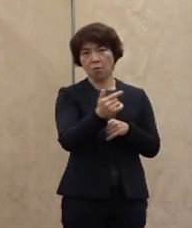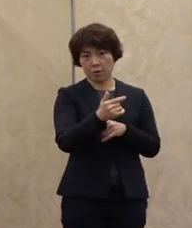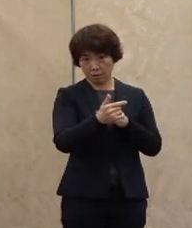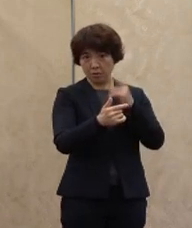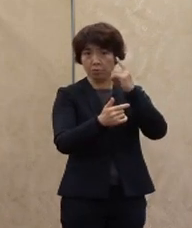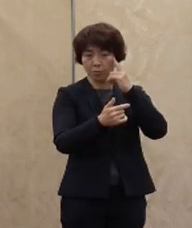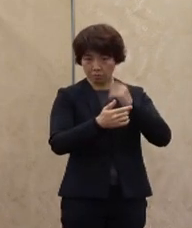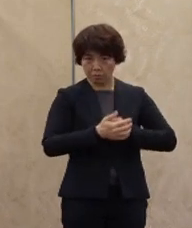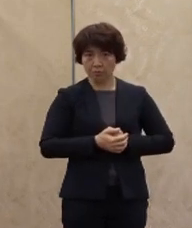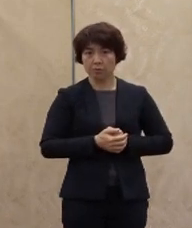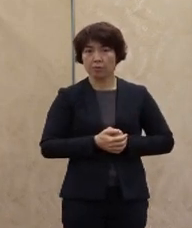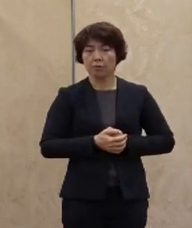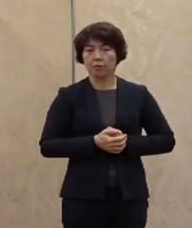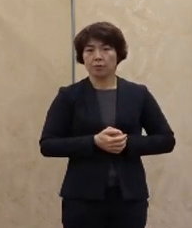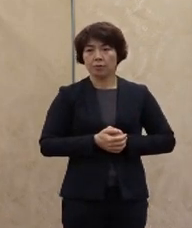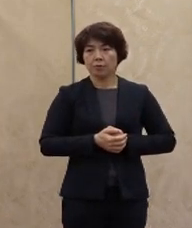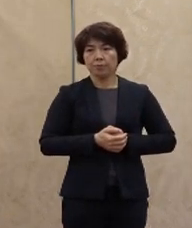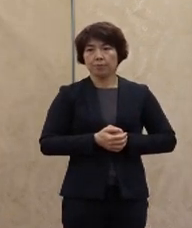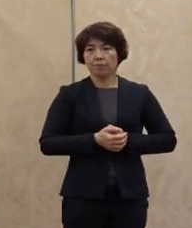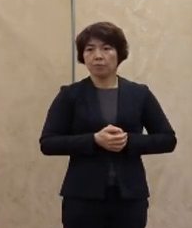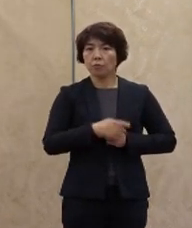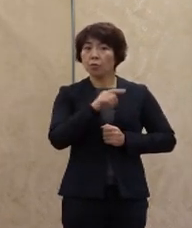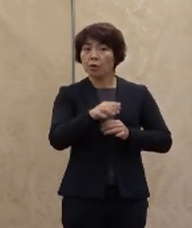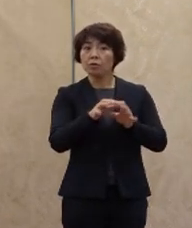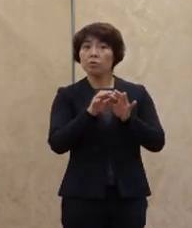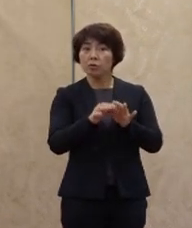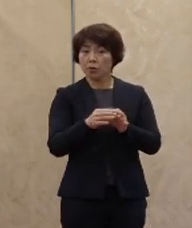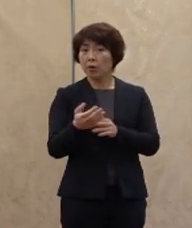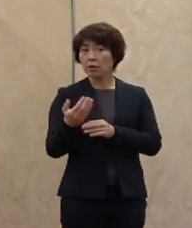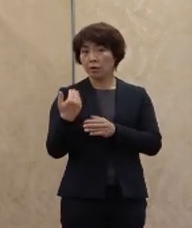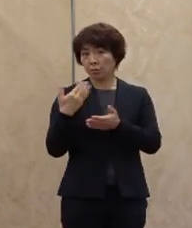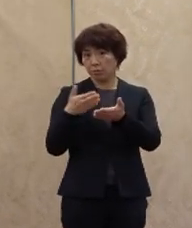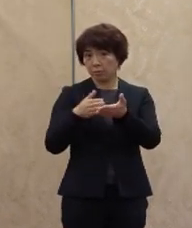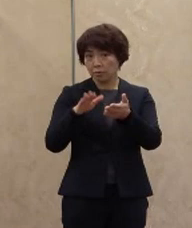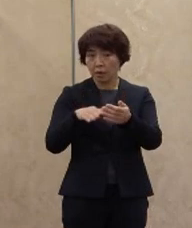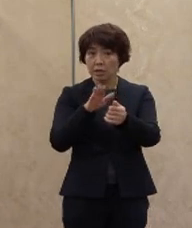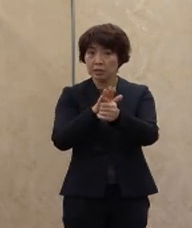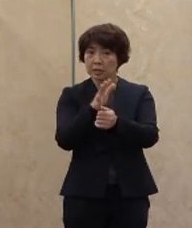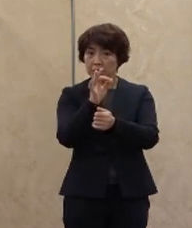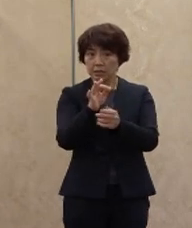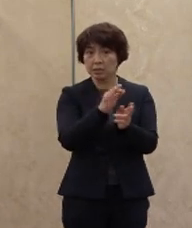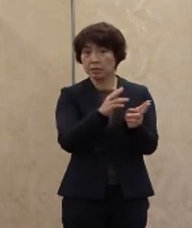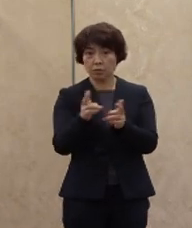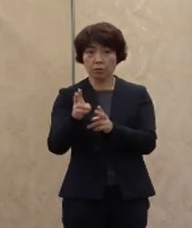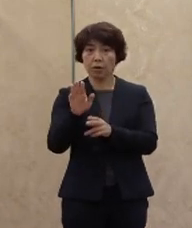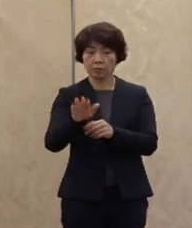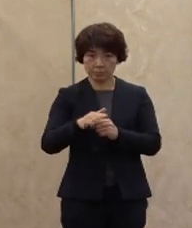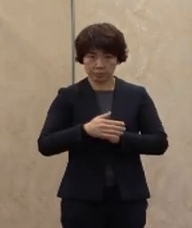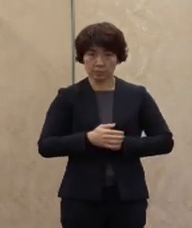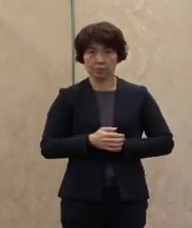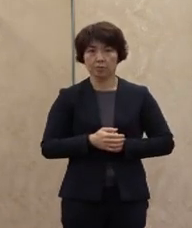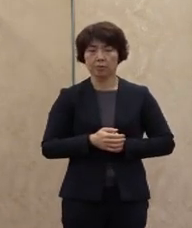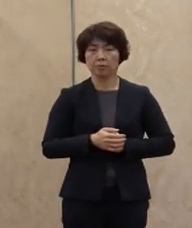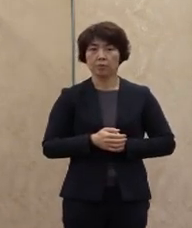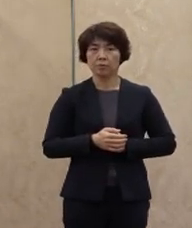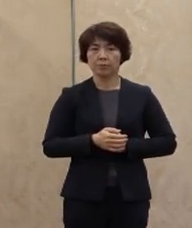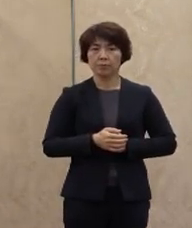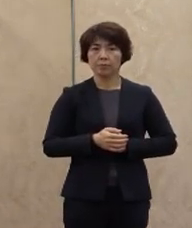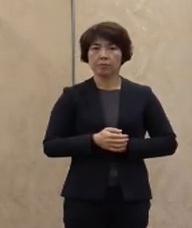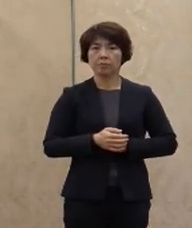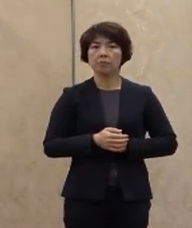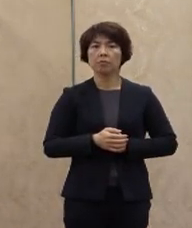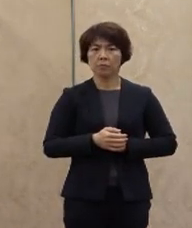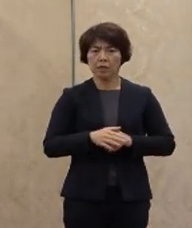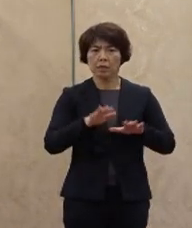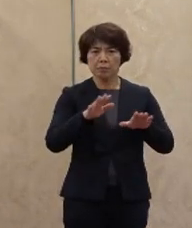については先ほどの支援金の制度というのを設けてますので、あとはもうどうしてもこれ有